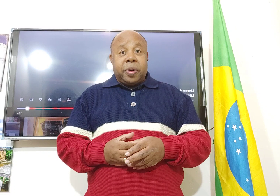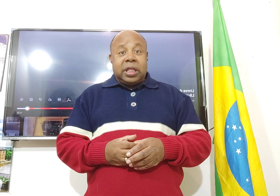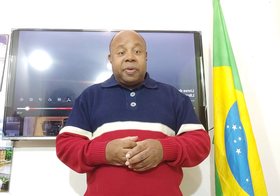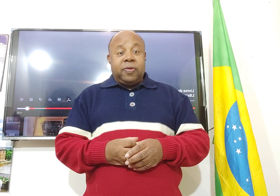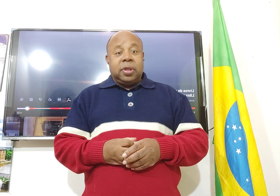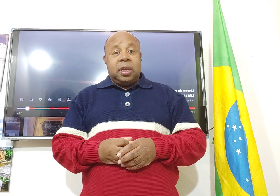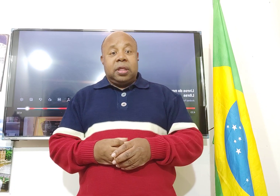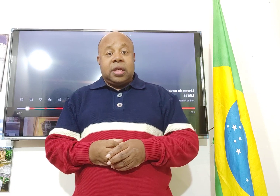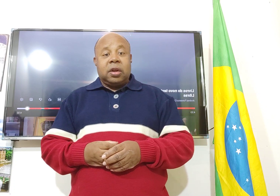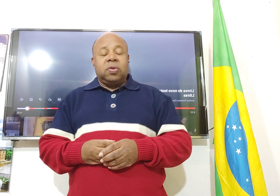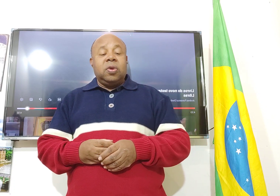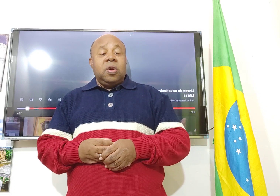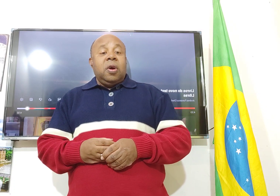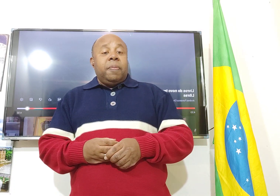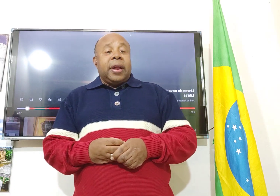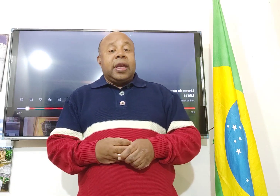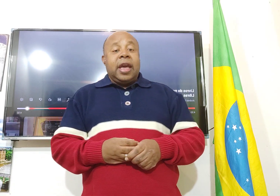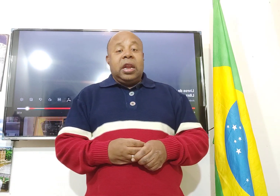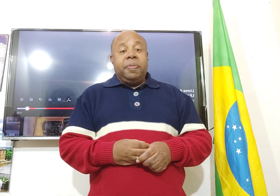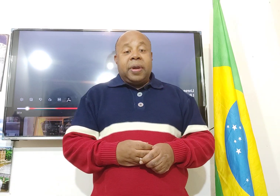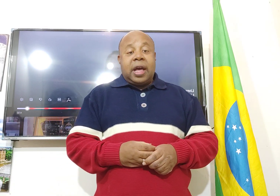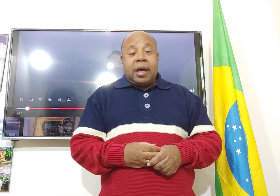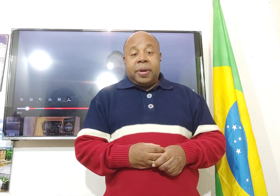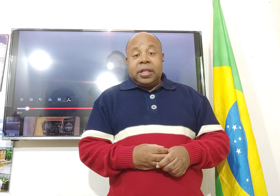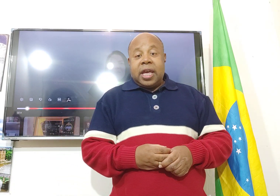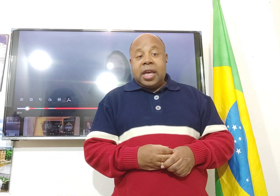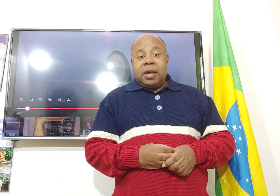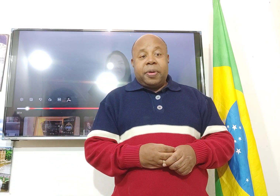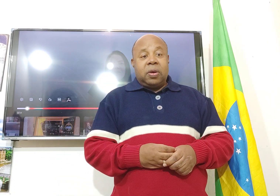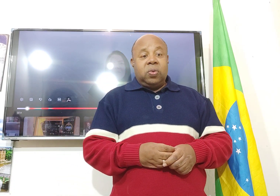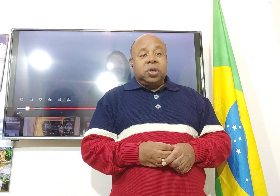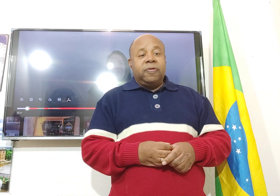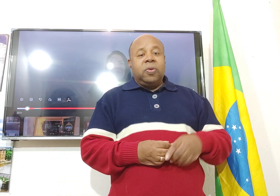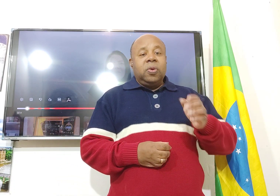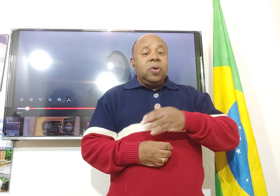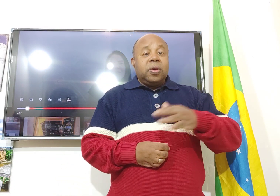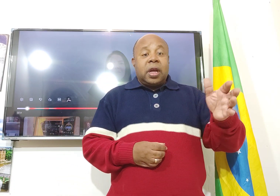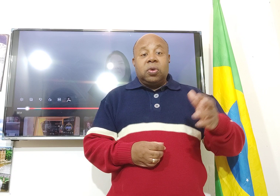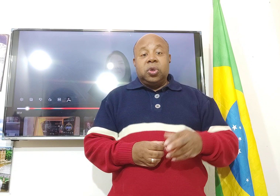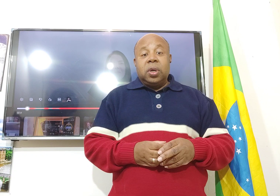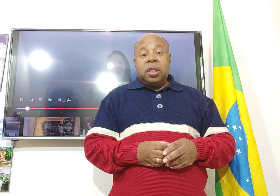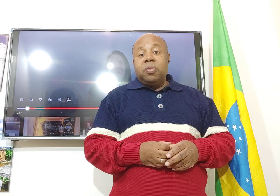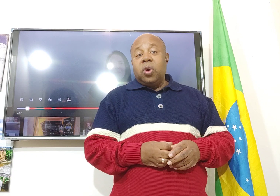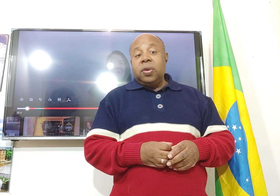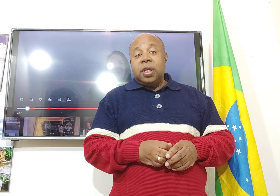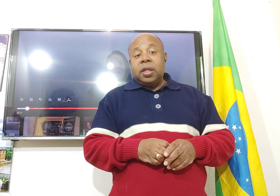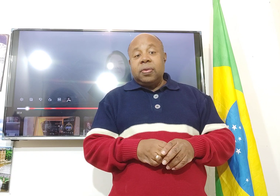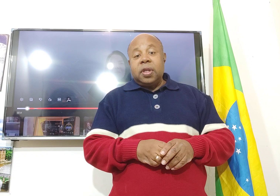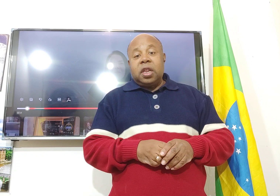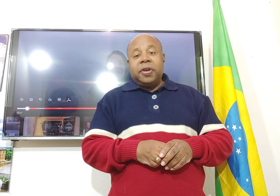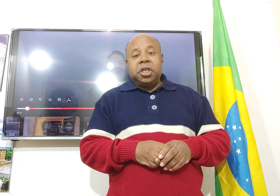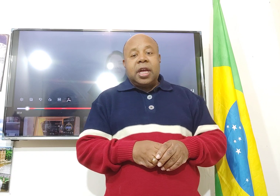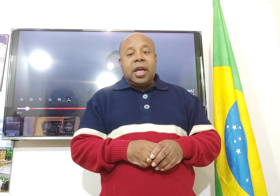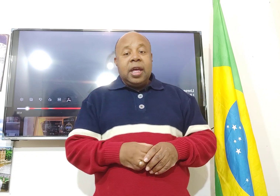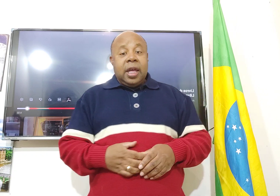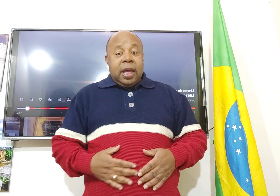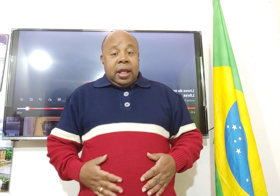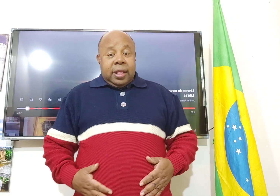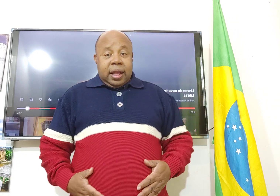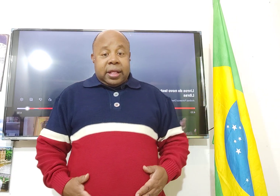passar para vocês, certo? Para Kelly, para Andréia, para alguns que vão estar continuando, a Simone, não sei se ela vai chegar daqui